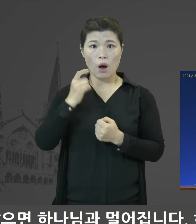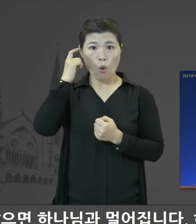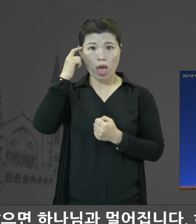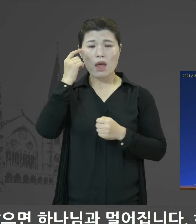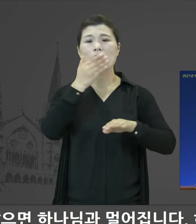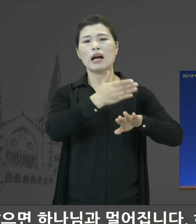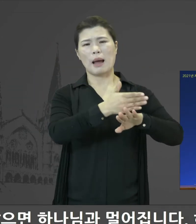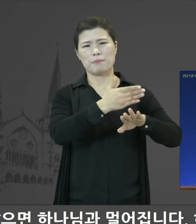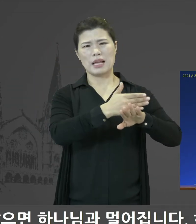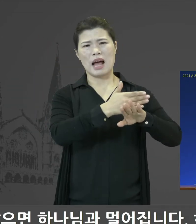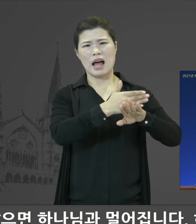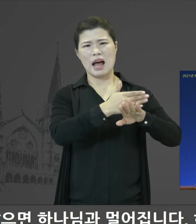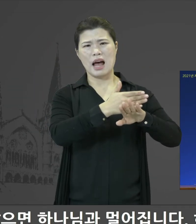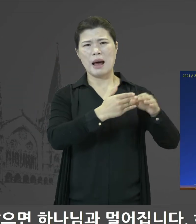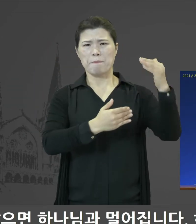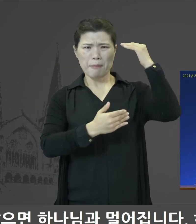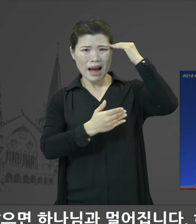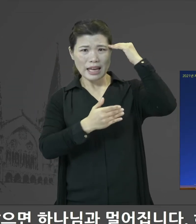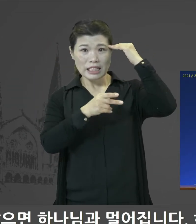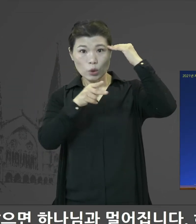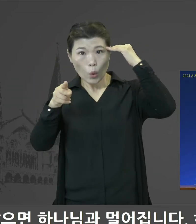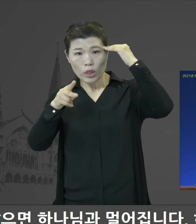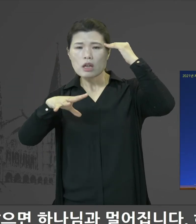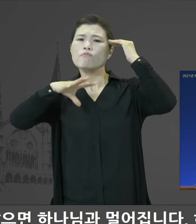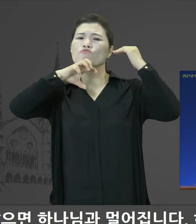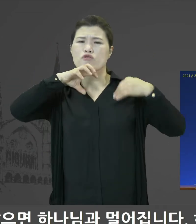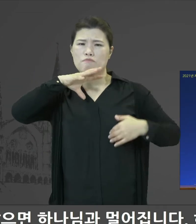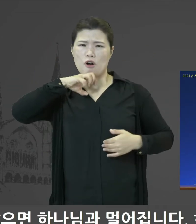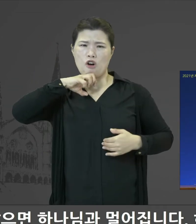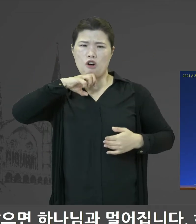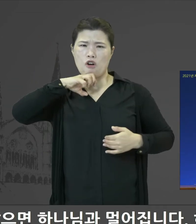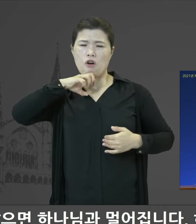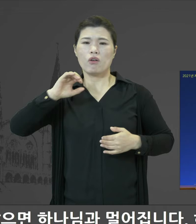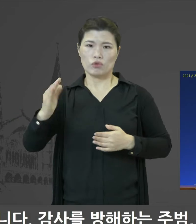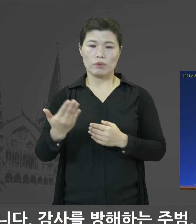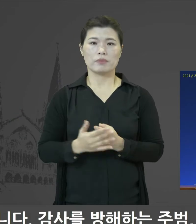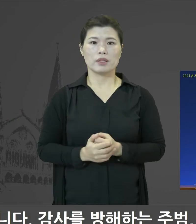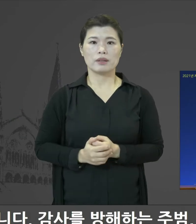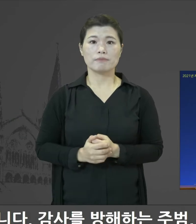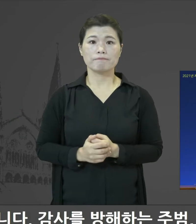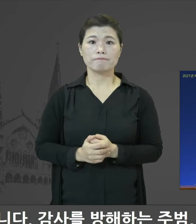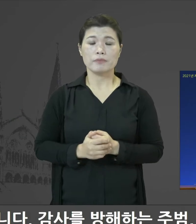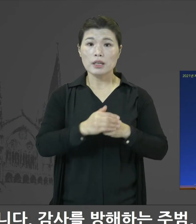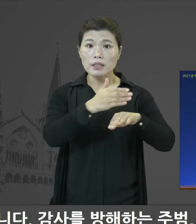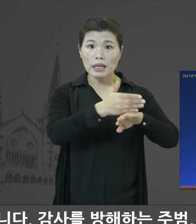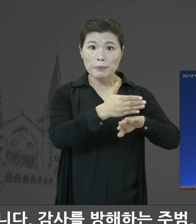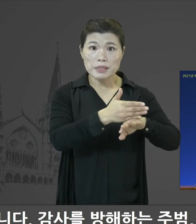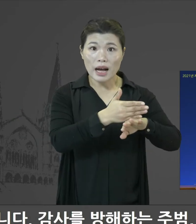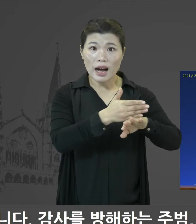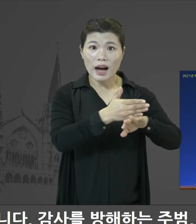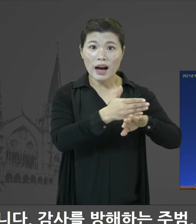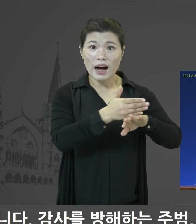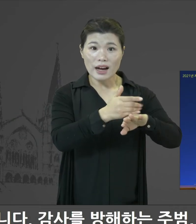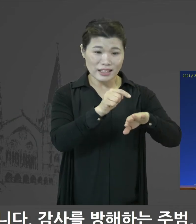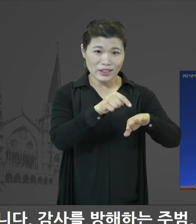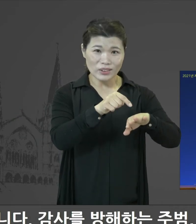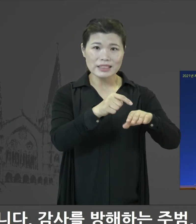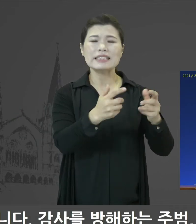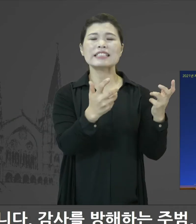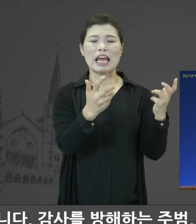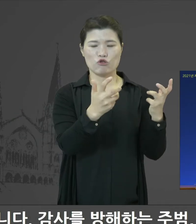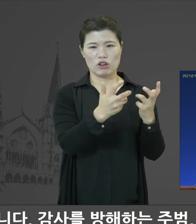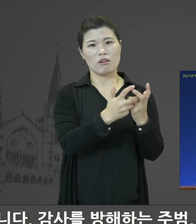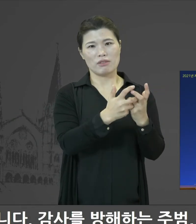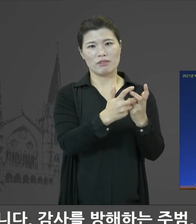주범 불평이라는 사실을 기억했으면 합니다. 감사는 채우는 겁니다.